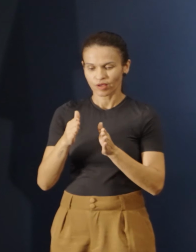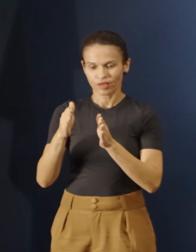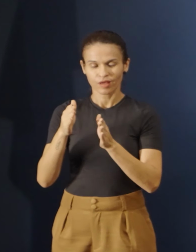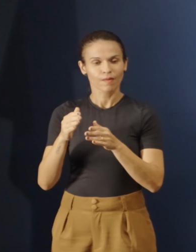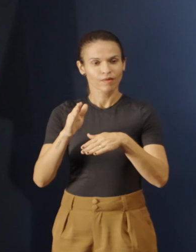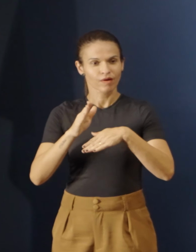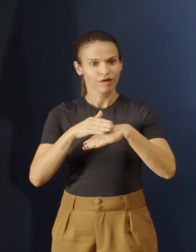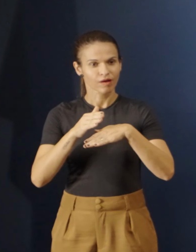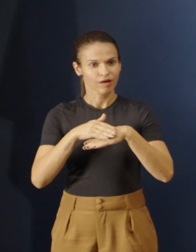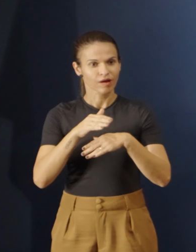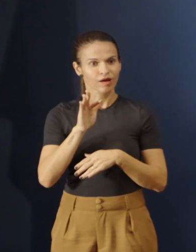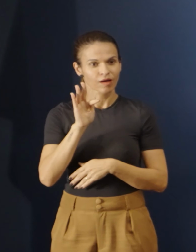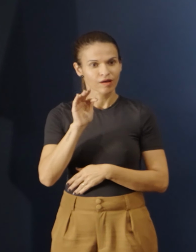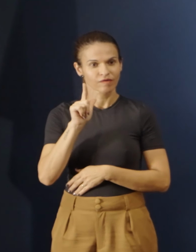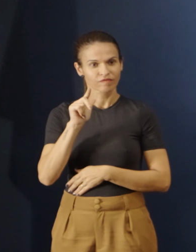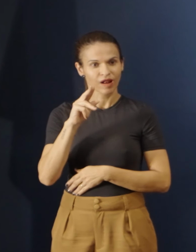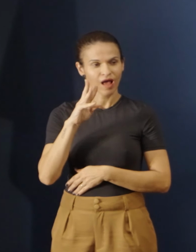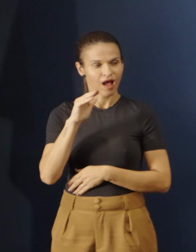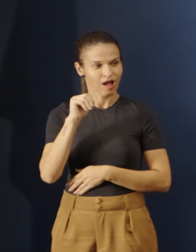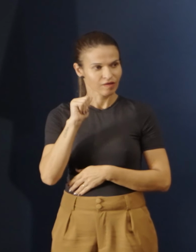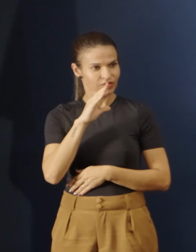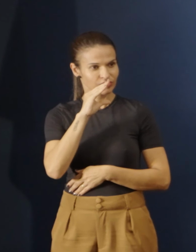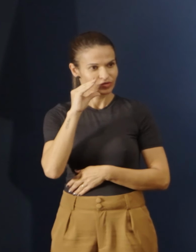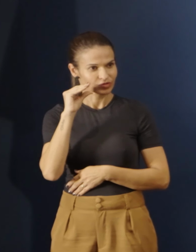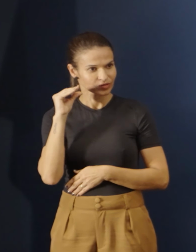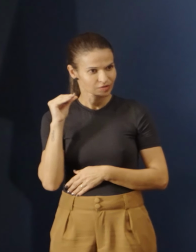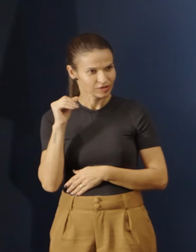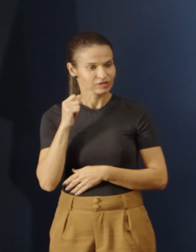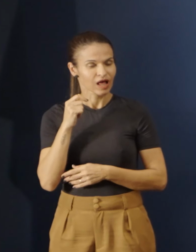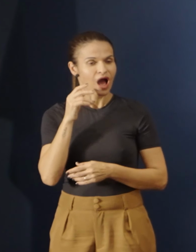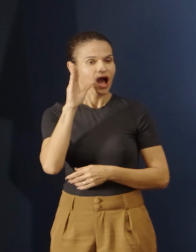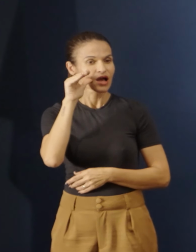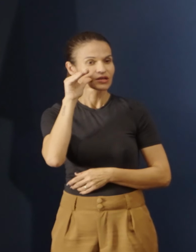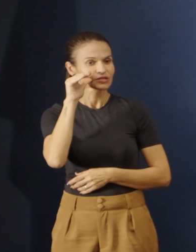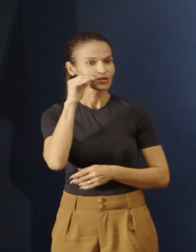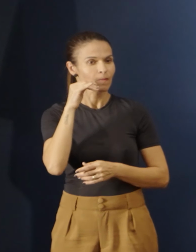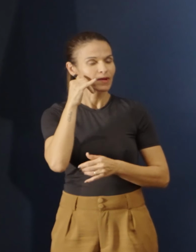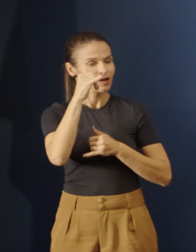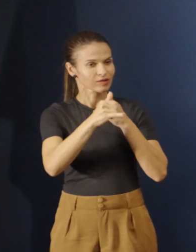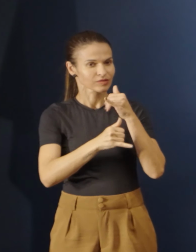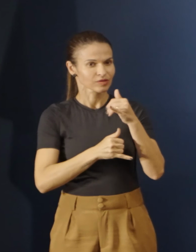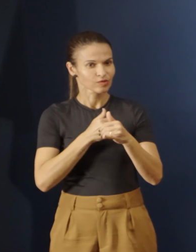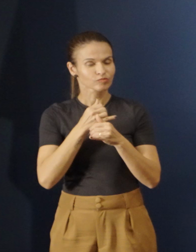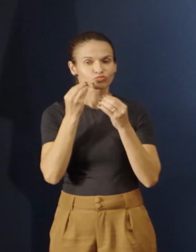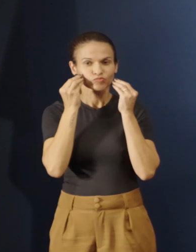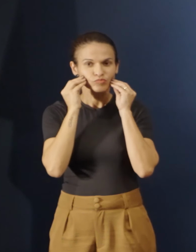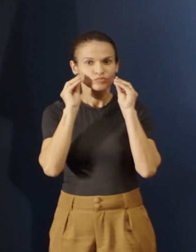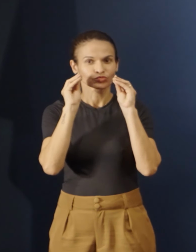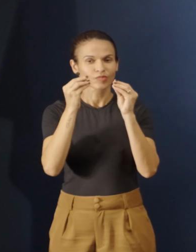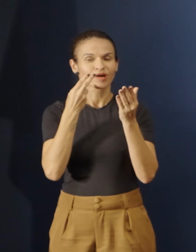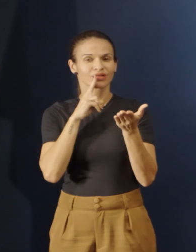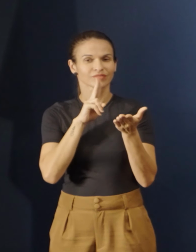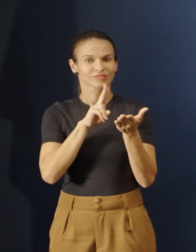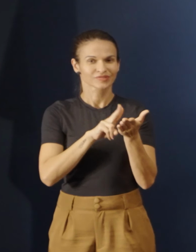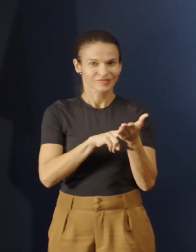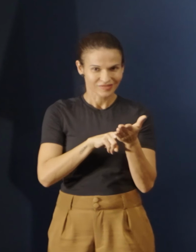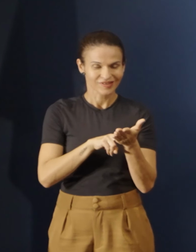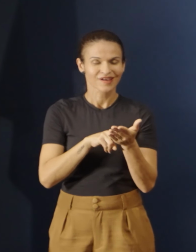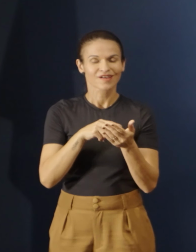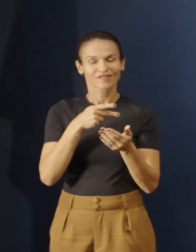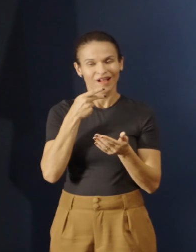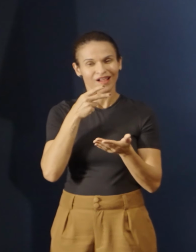Flávia Terra, nossa funcionária aqui da academia, que está assistindo a gente pela internet. Só para mandar um grande beijo epistolar para a Flávia e dizer que eu